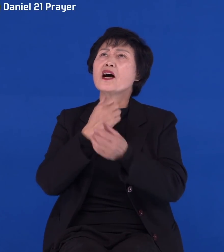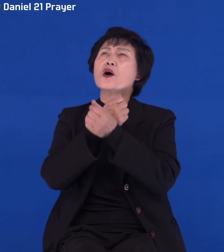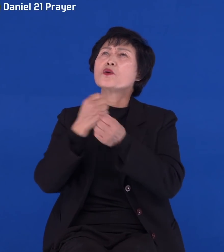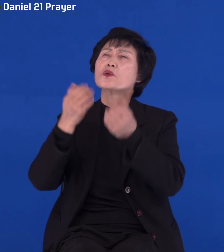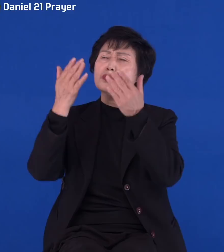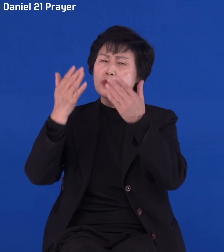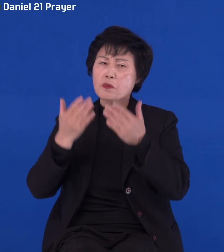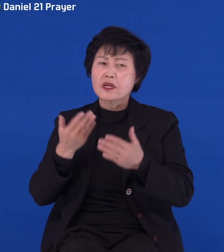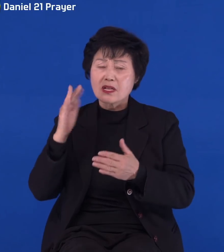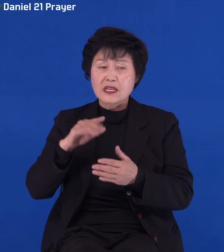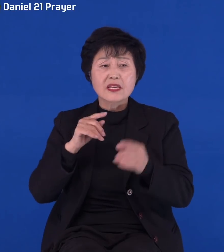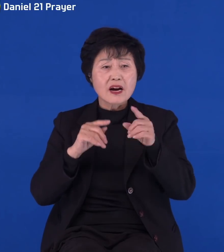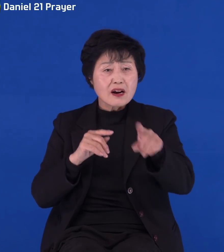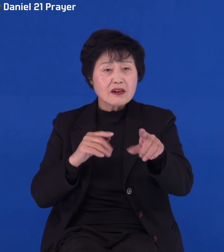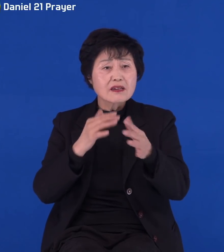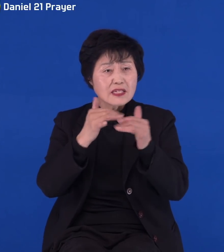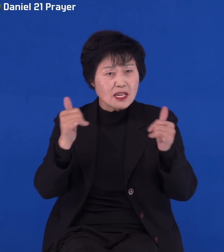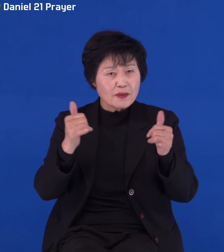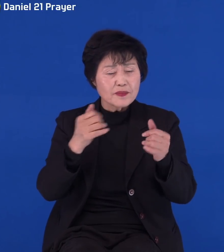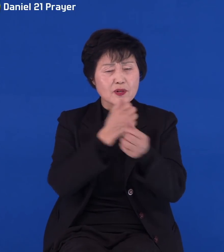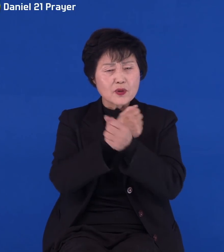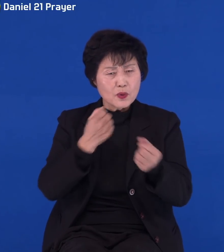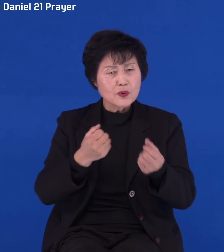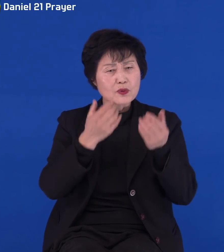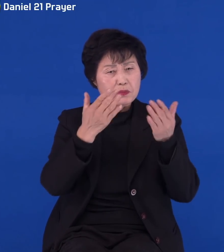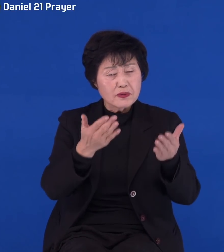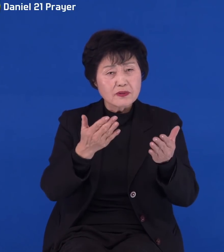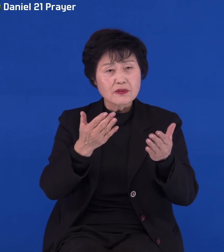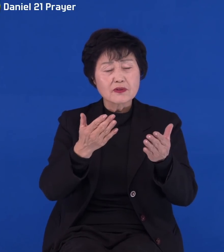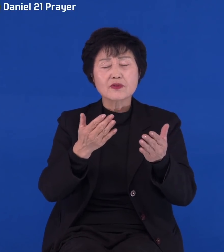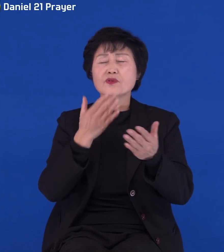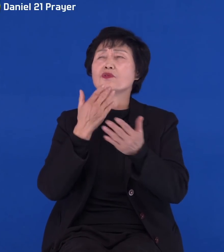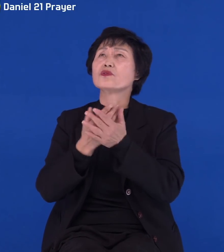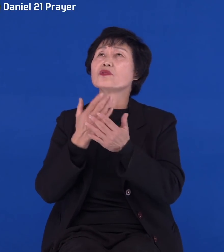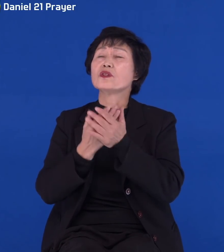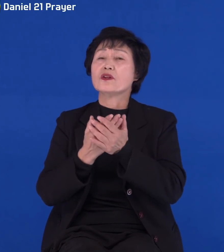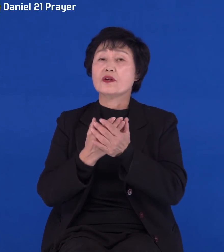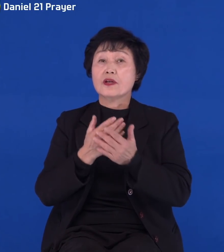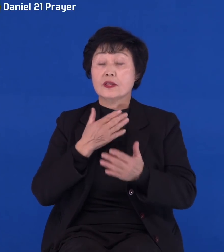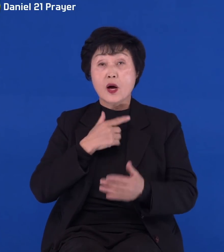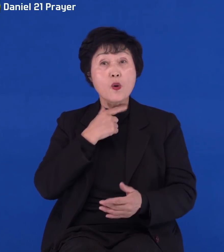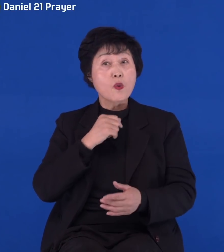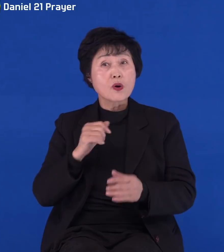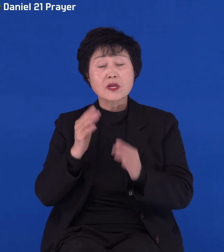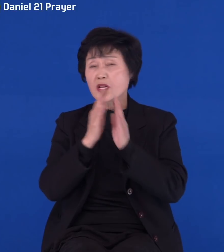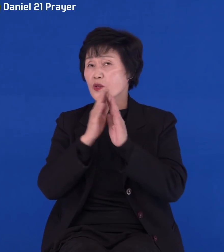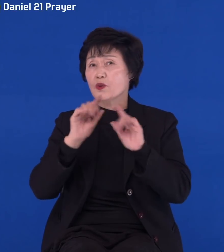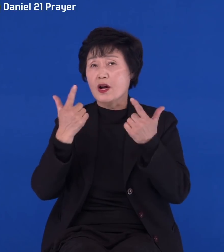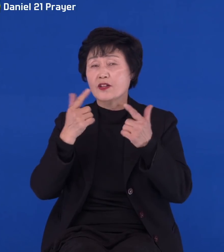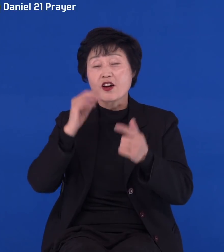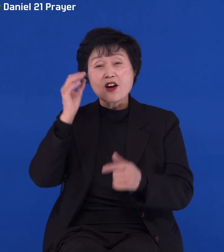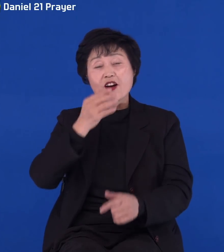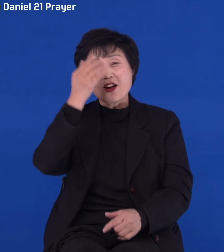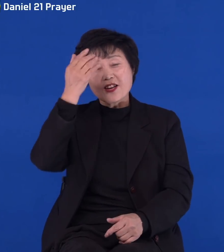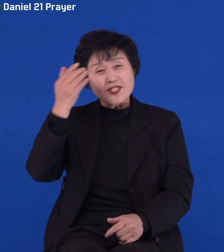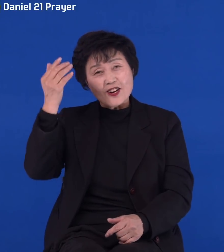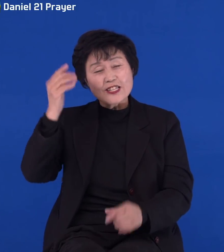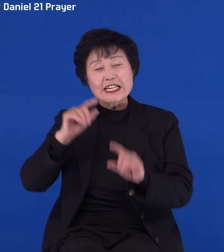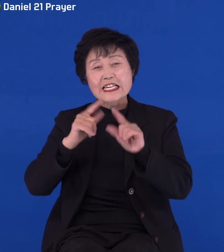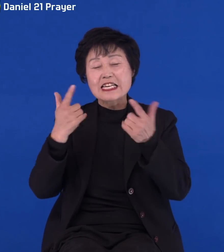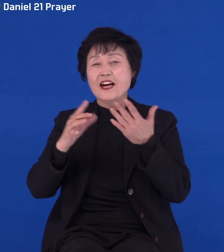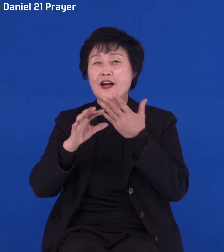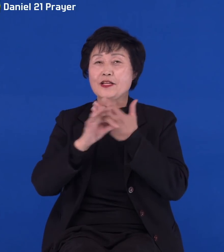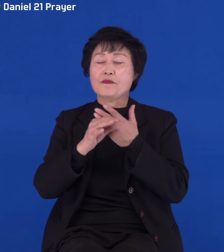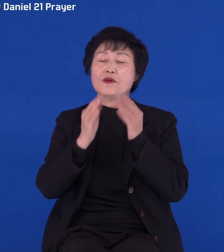못하면 제가 결박을 당하고 묶임을 당하거든요. 그러니까 이건 제가 원하는 기도가 아니에요. 성령이 하나님의 뜻에 따라 기도하시는